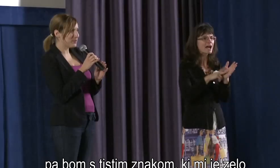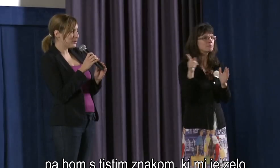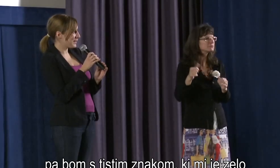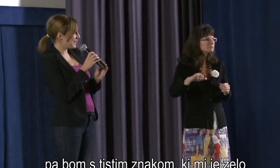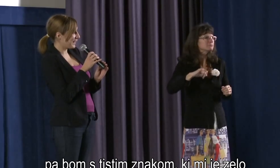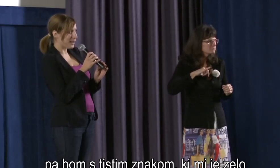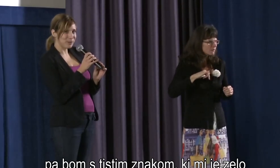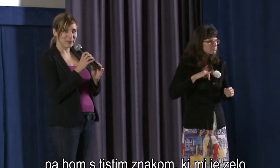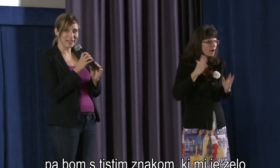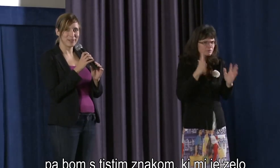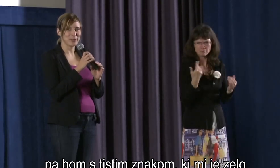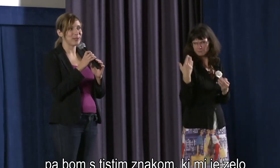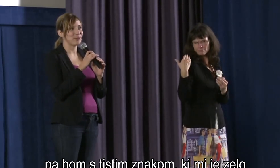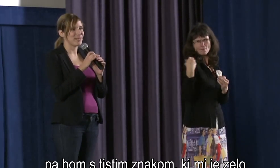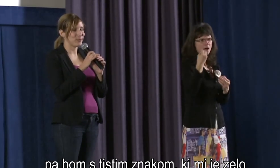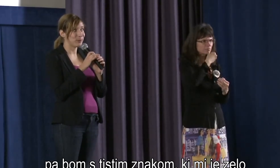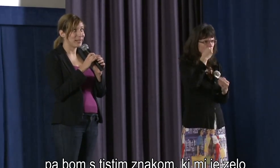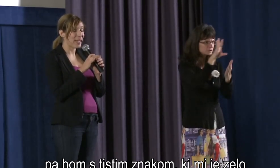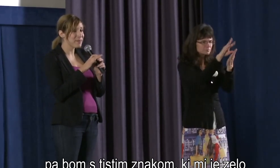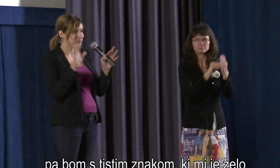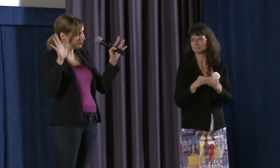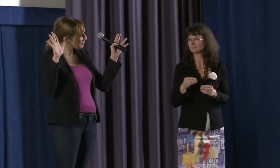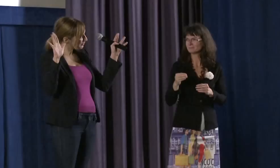zanimiv, ki sem se ga ravno prej naučila od vas in tole je.